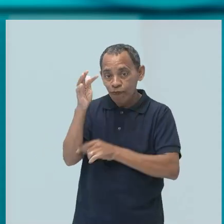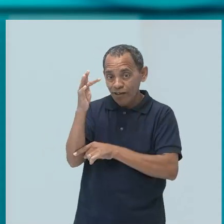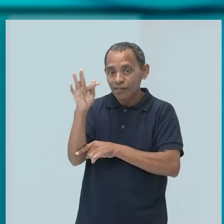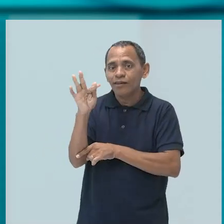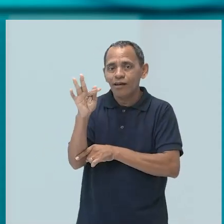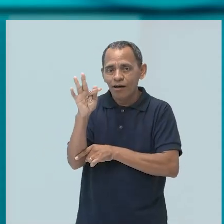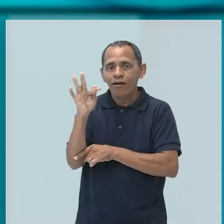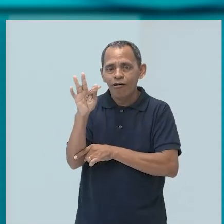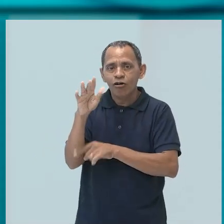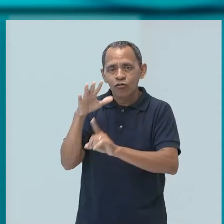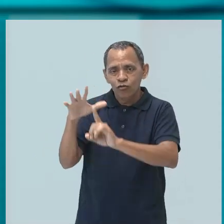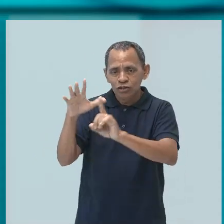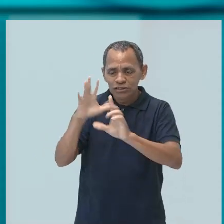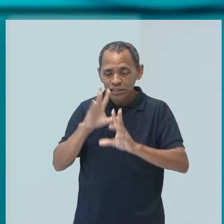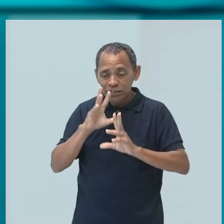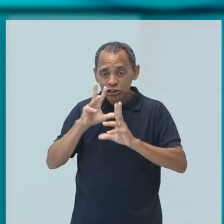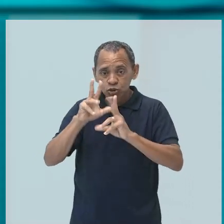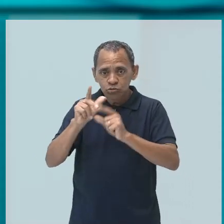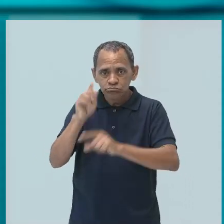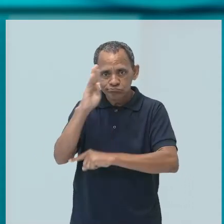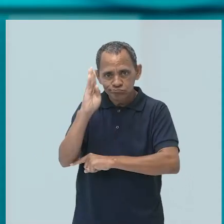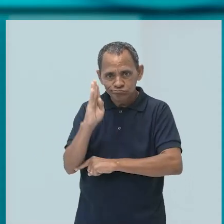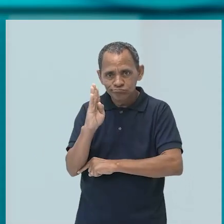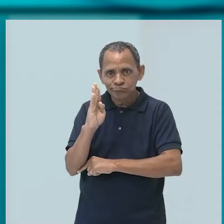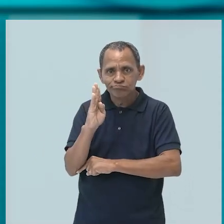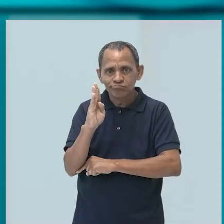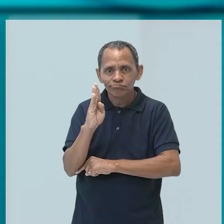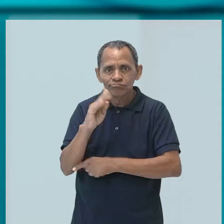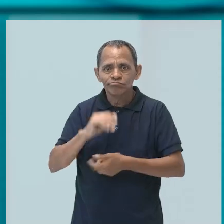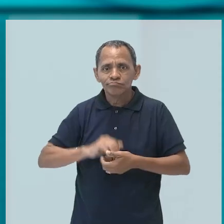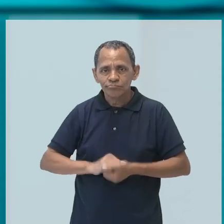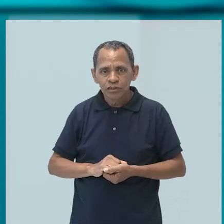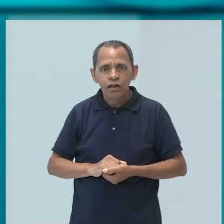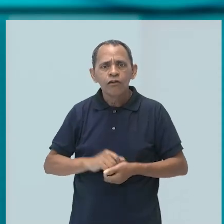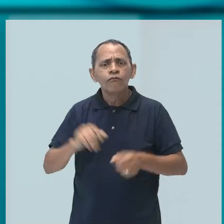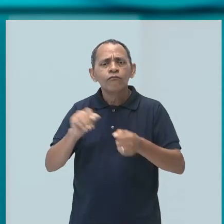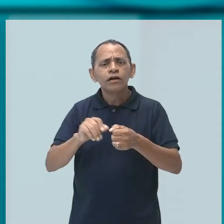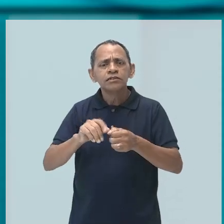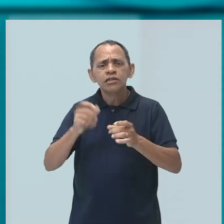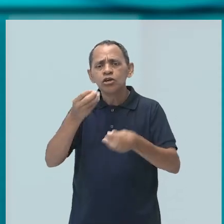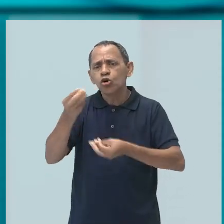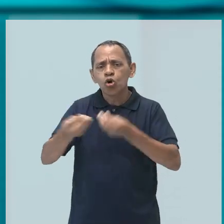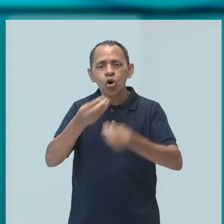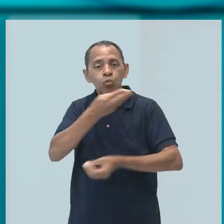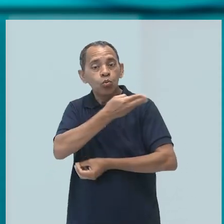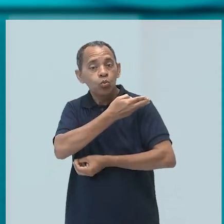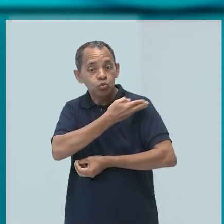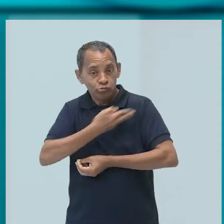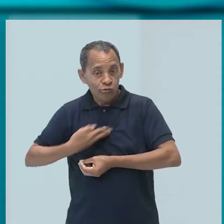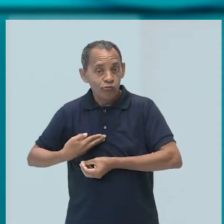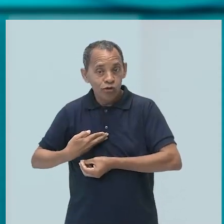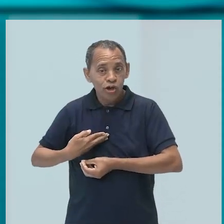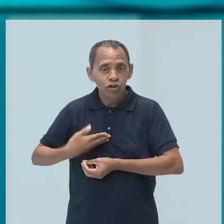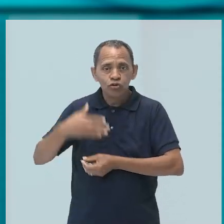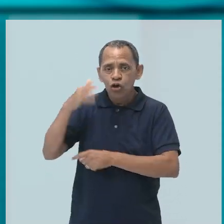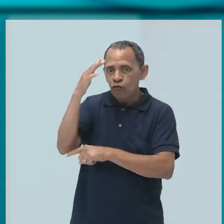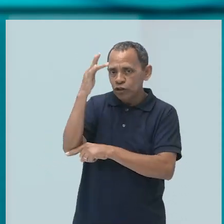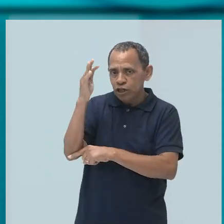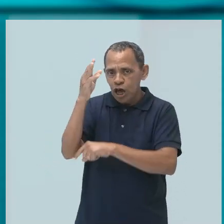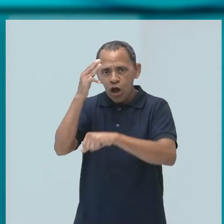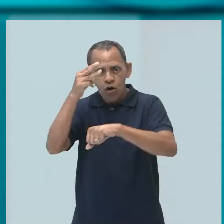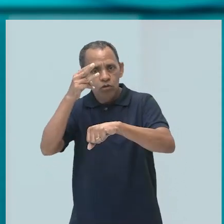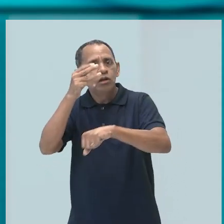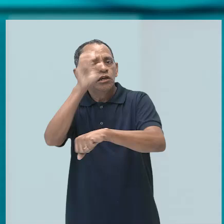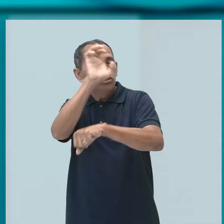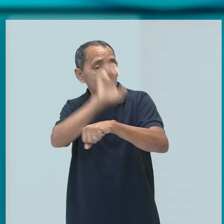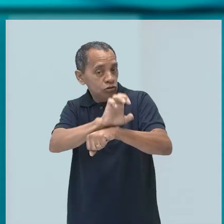afeta todo o território, isso vai ensejar, vai fazer com que os governos, tanto federal como estadual, e